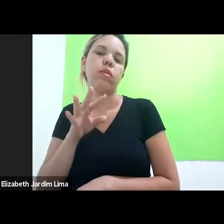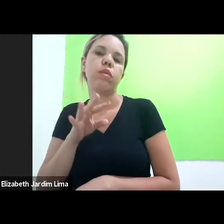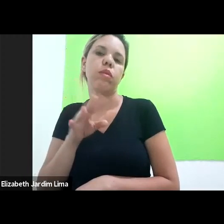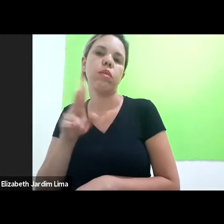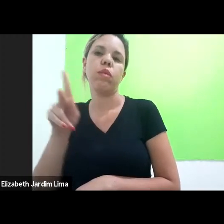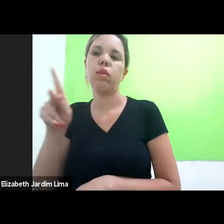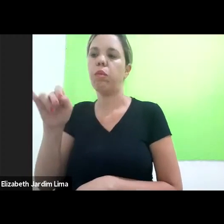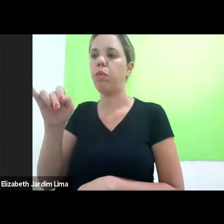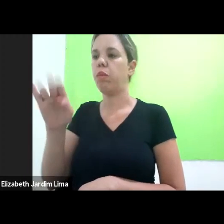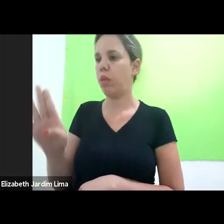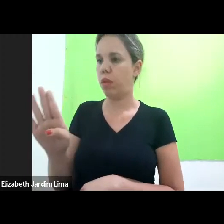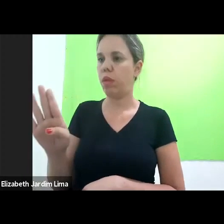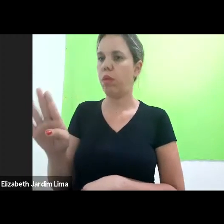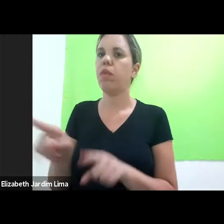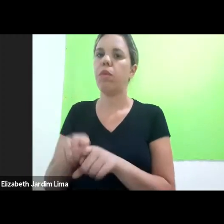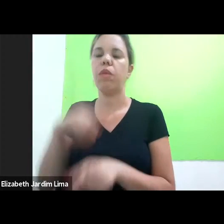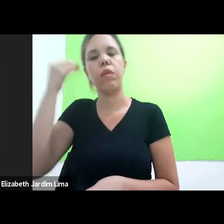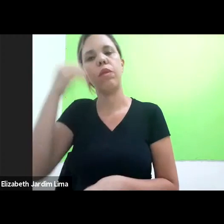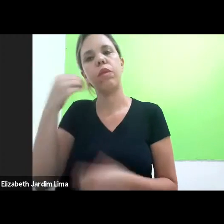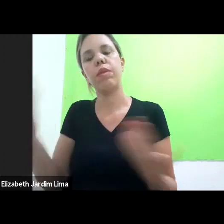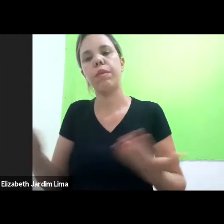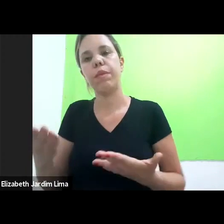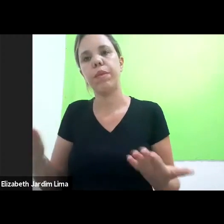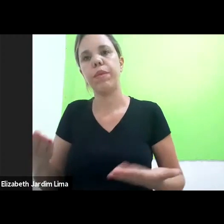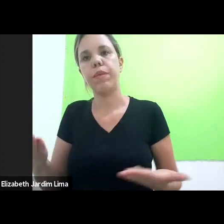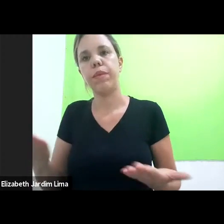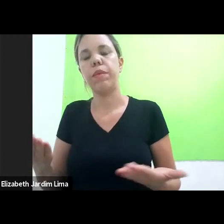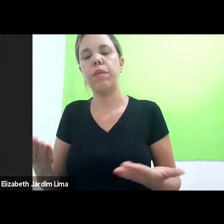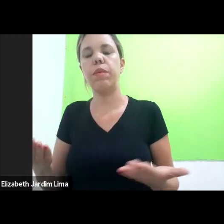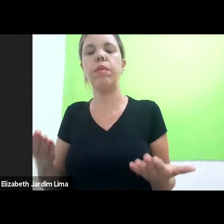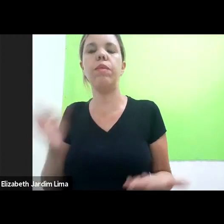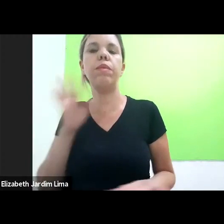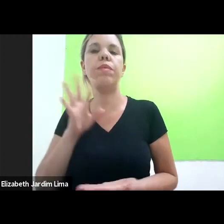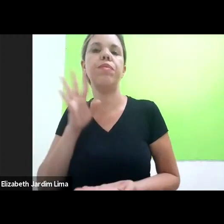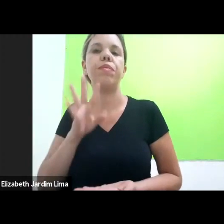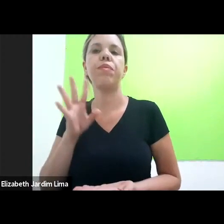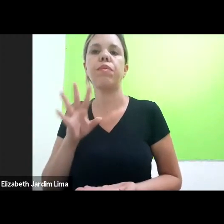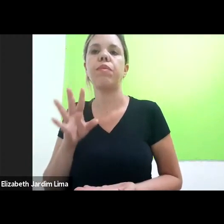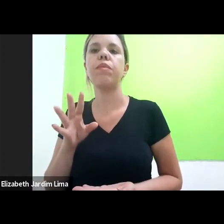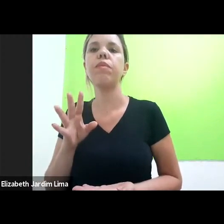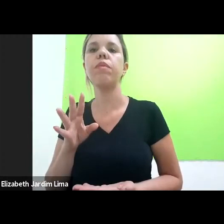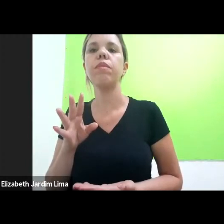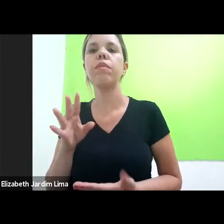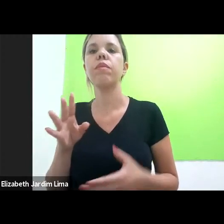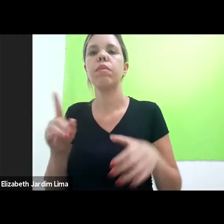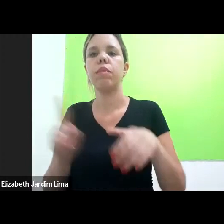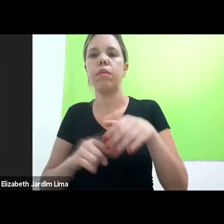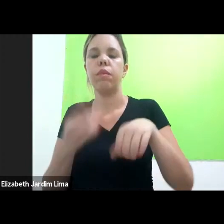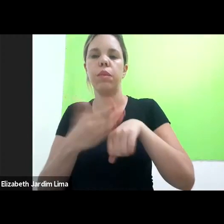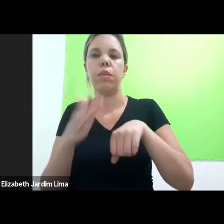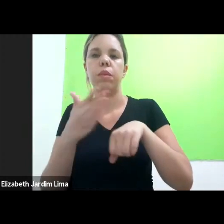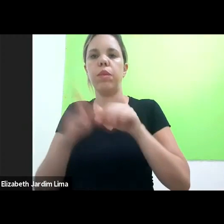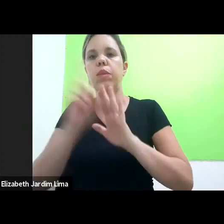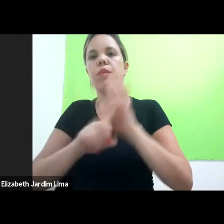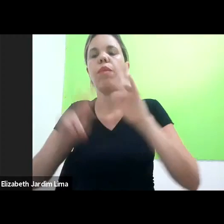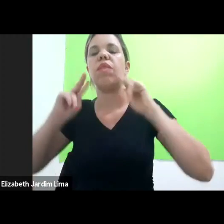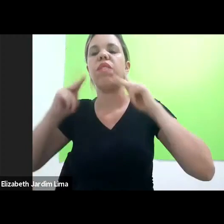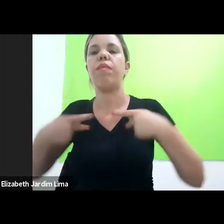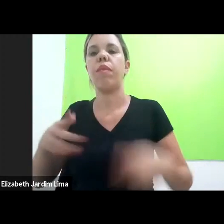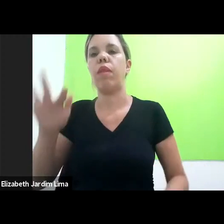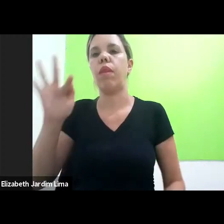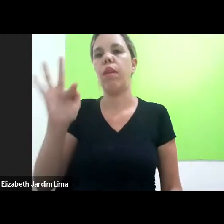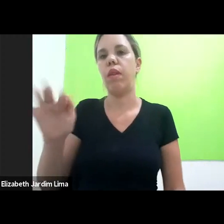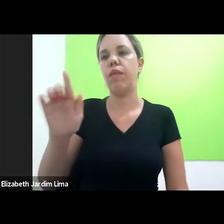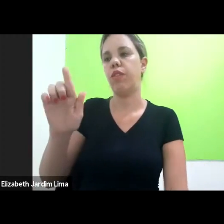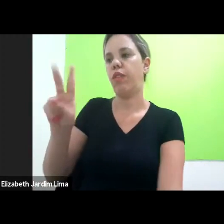tem também uma experiência agora recente também, que tem sido muito bacana, com a Clínica de Direitos Humanos da FGV, em que eu